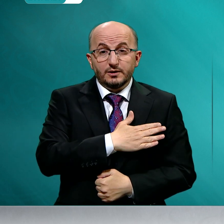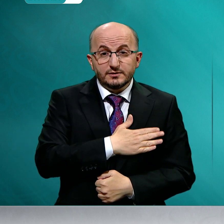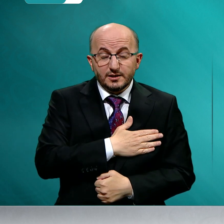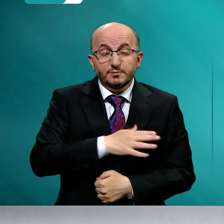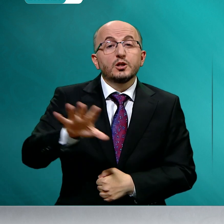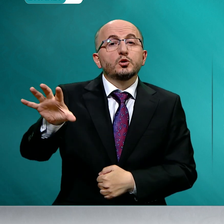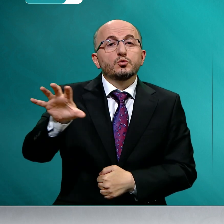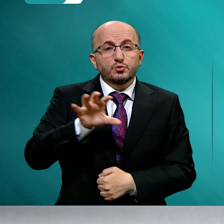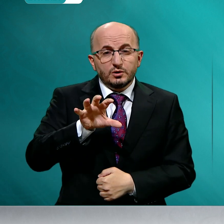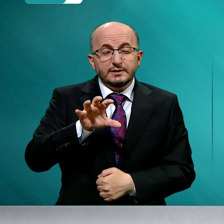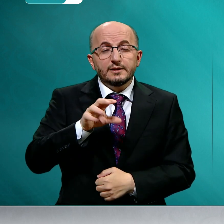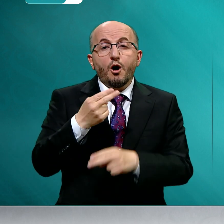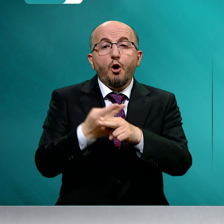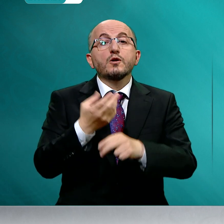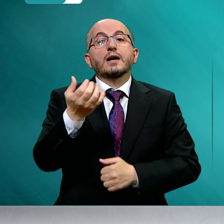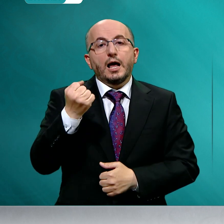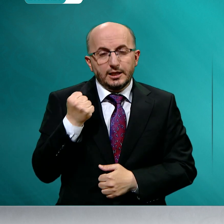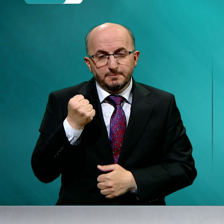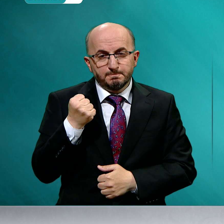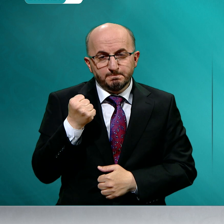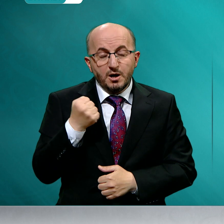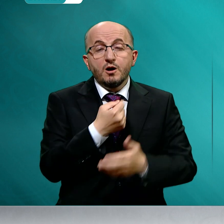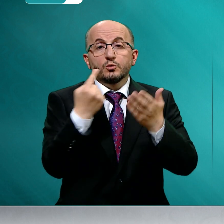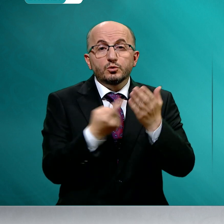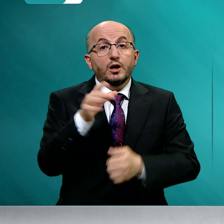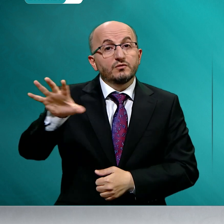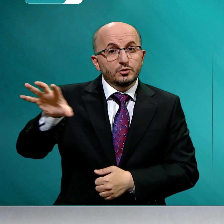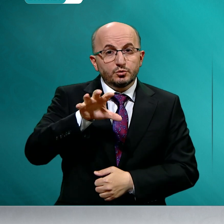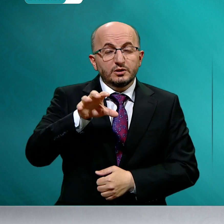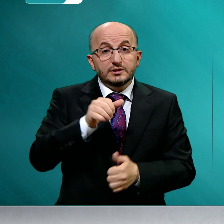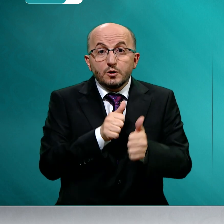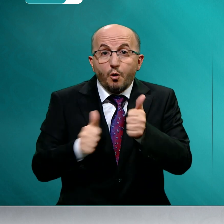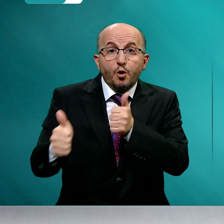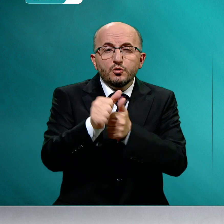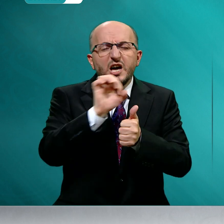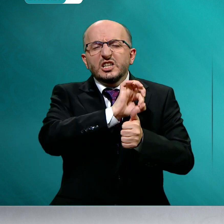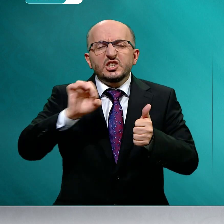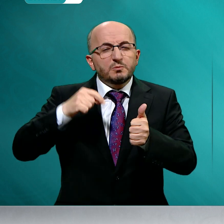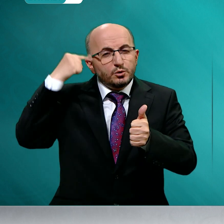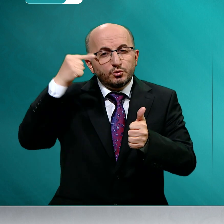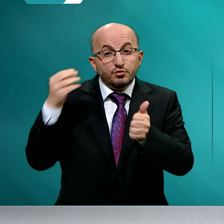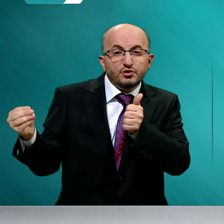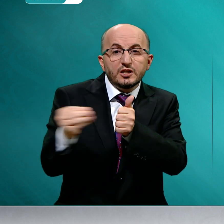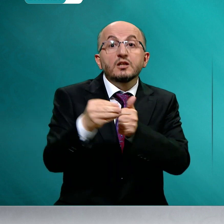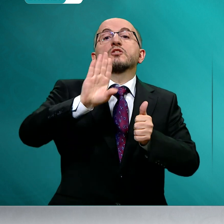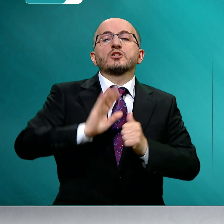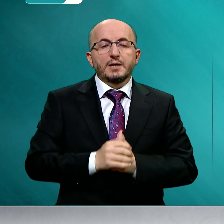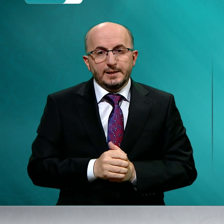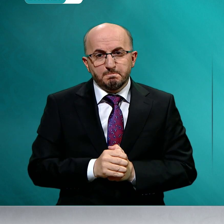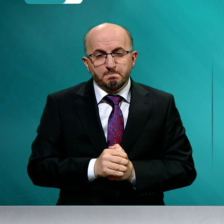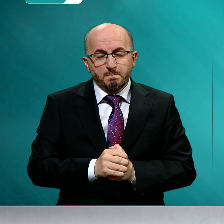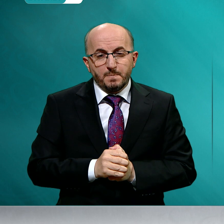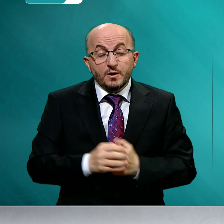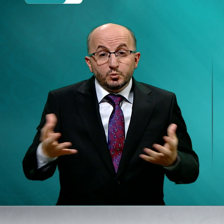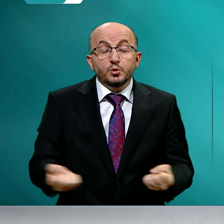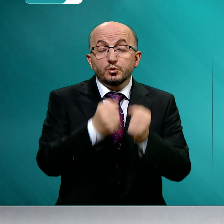sellemin sünnetini rehber edinelim. Kur'an ve sünnetin önüne hiçbir anlayışı geçirmeyelim.